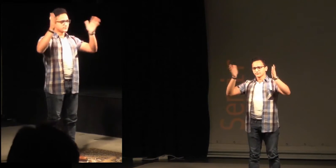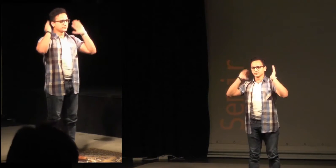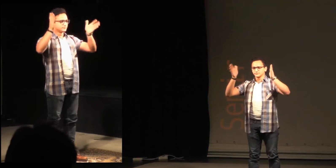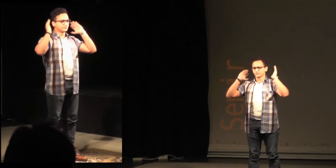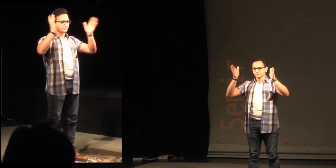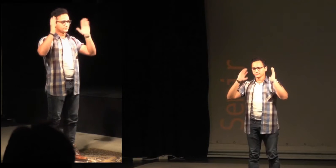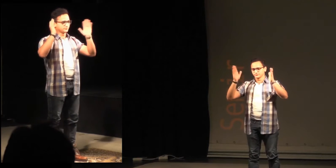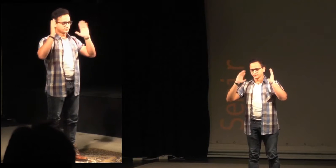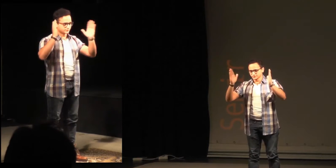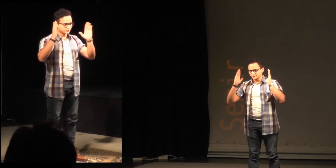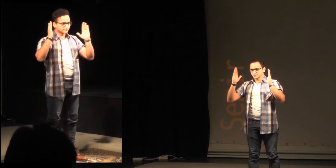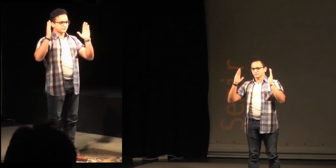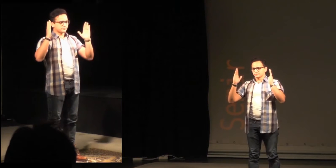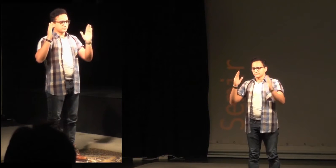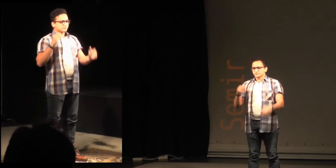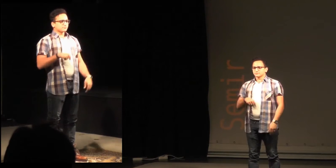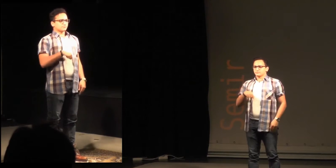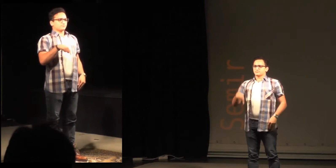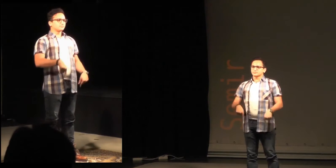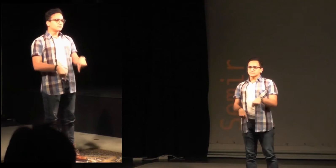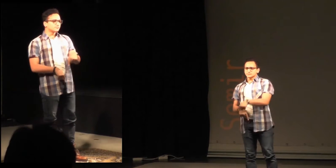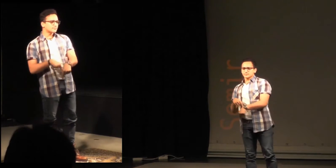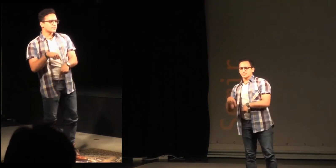fahre und parallel dazu fliegt er.